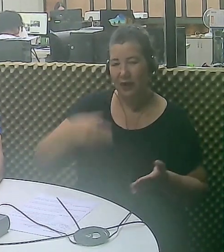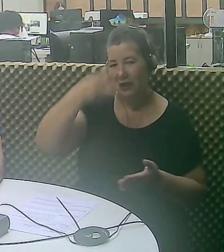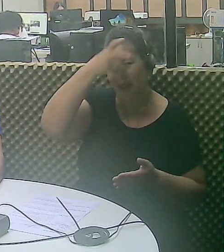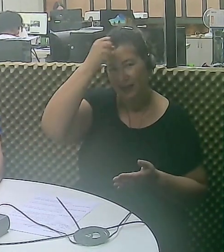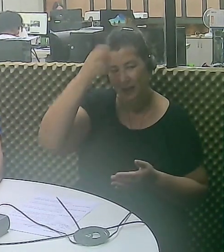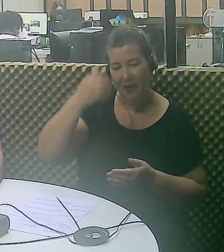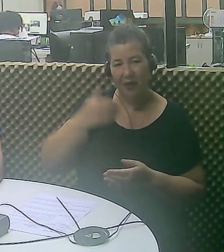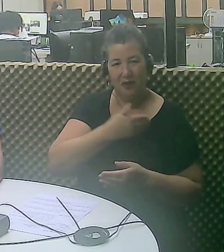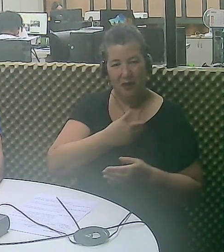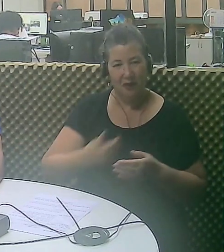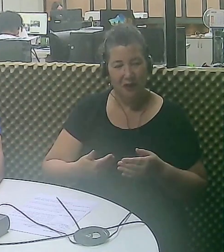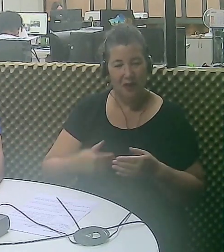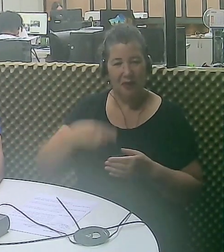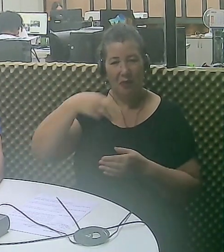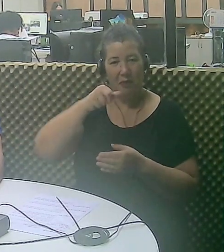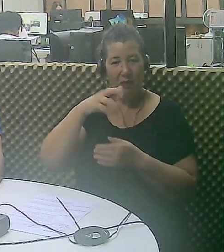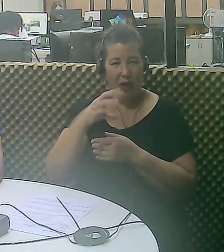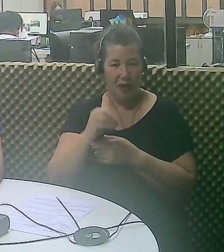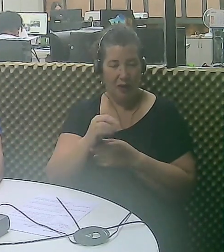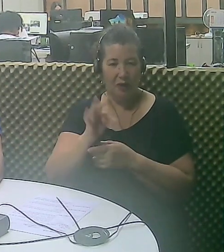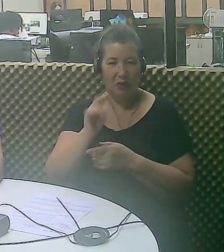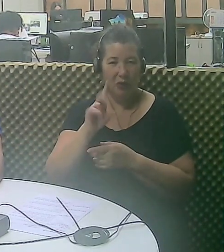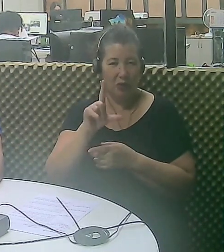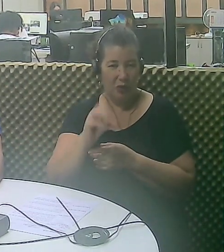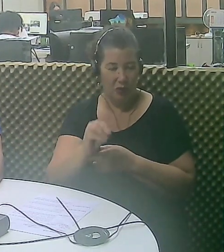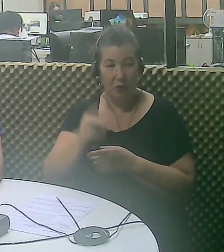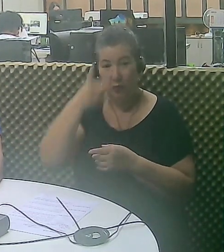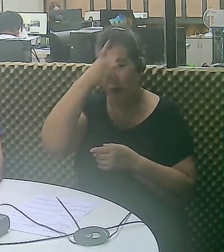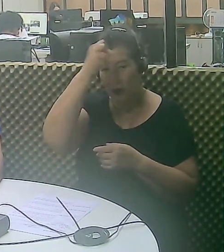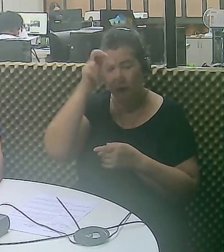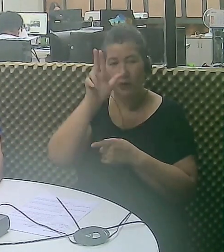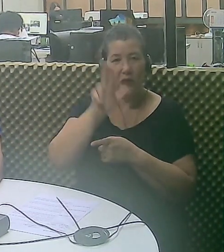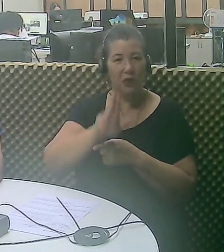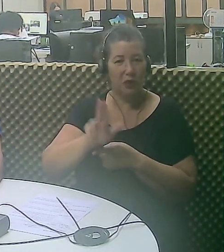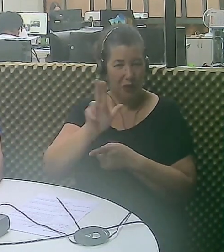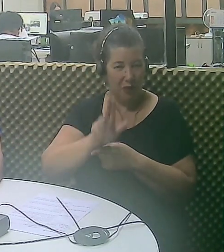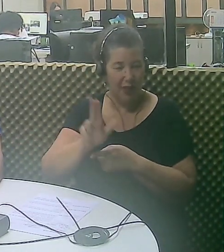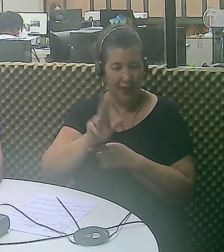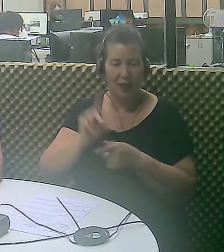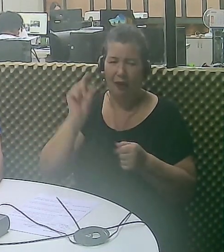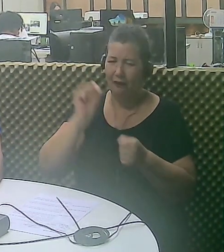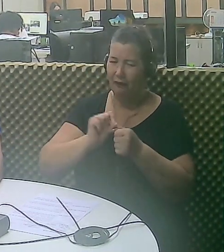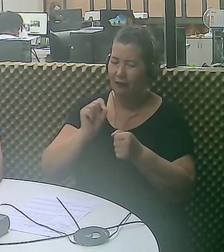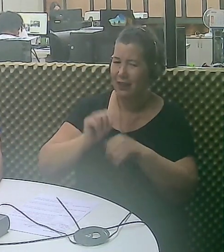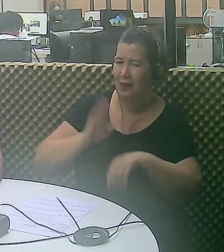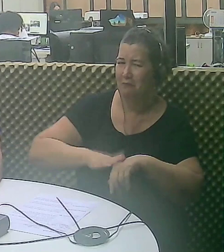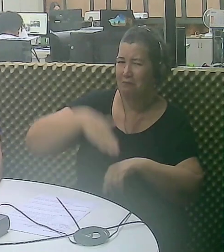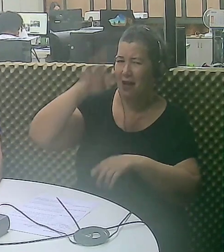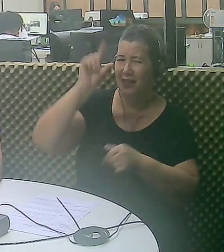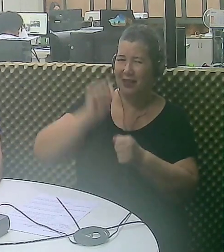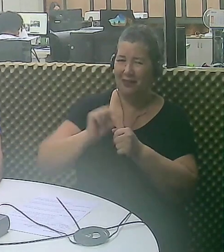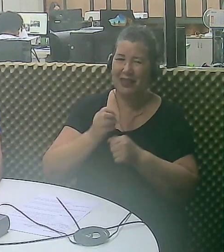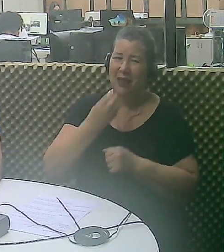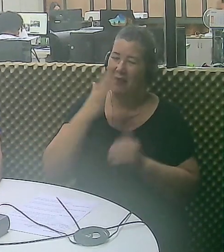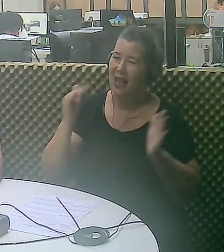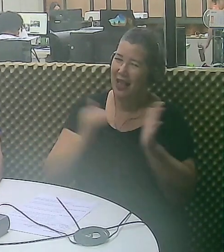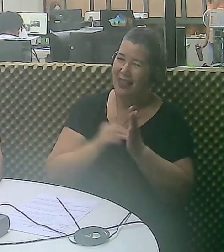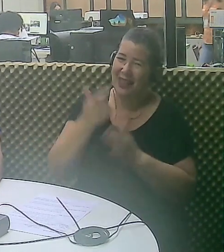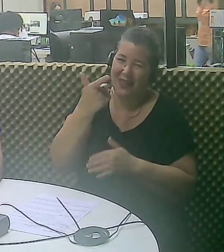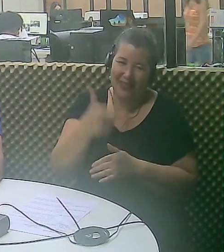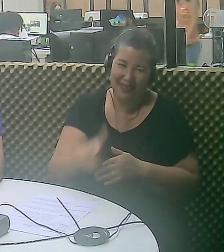Comunicação, Marco Túlio de Castro Kalimann. Prefeitura de Uberlândia. Fazer mais, fazer bem. Até a